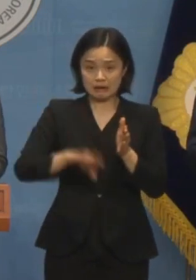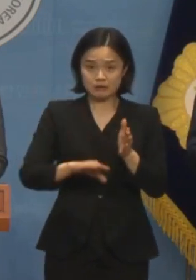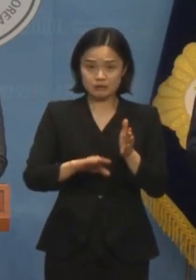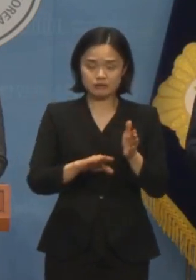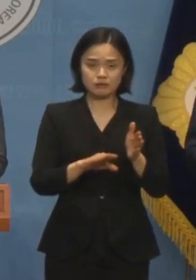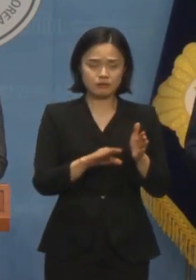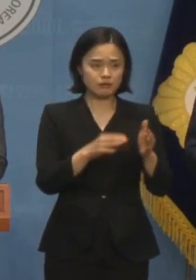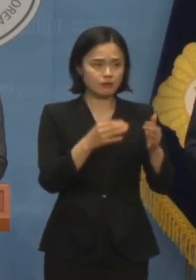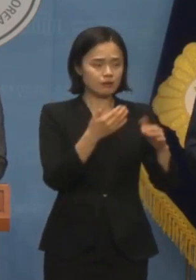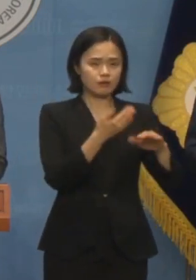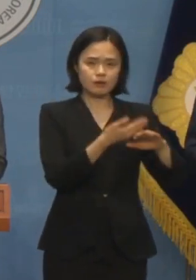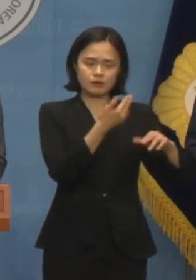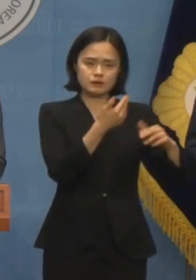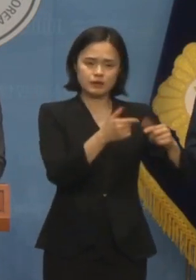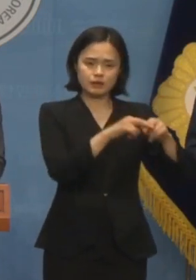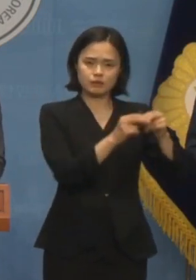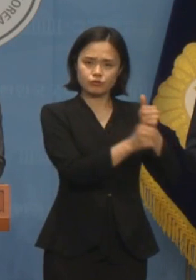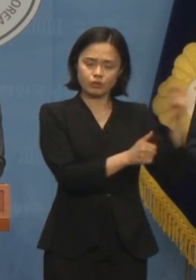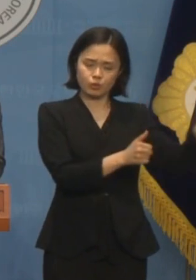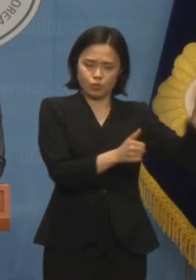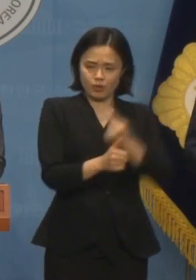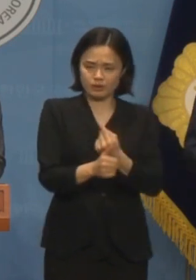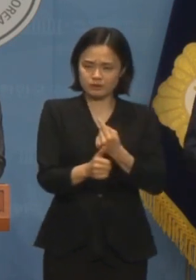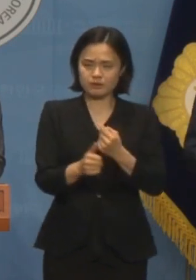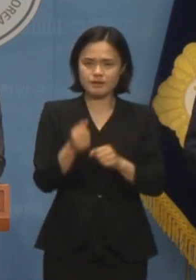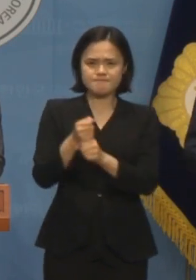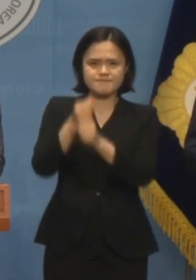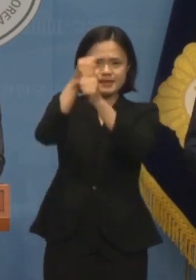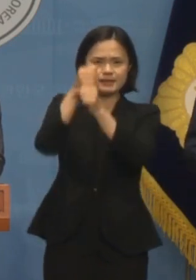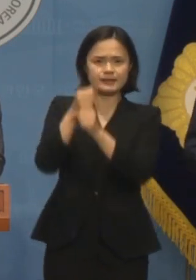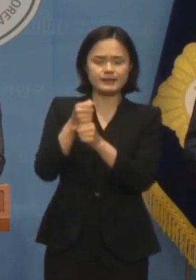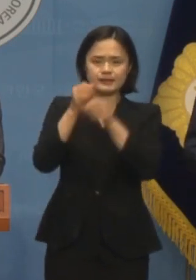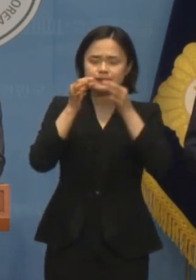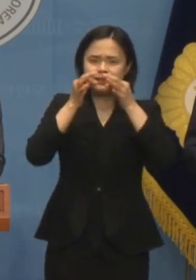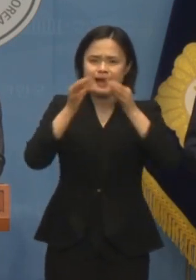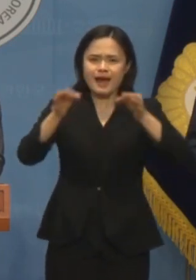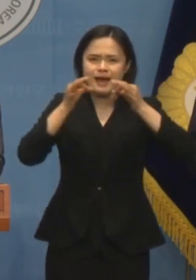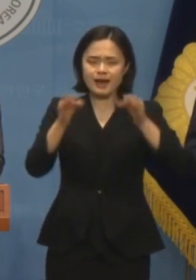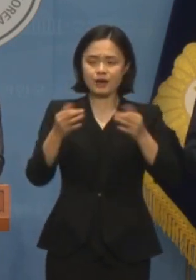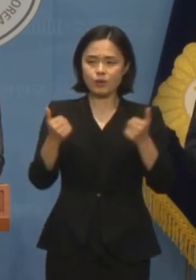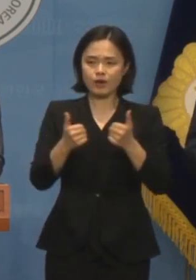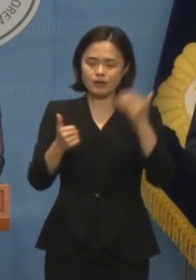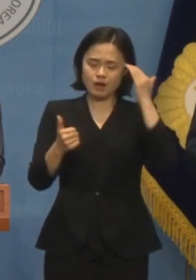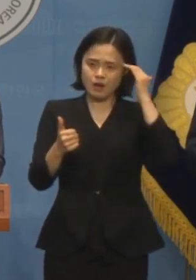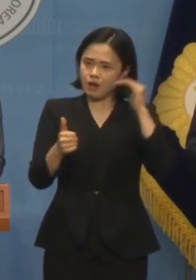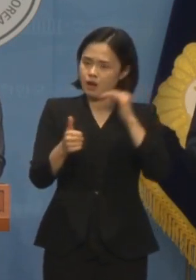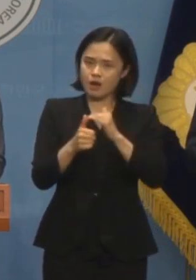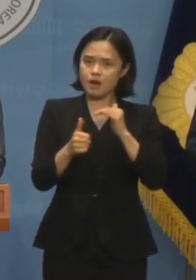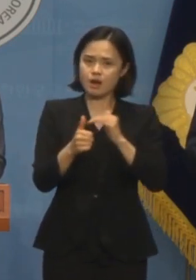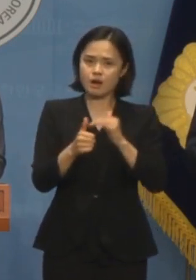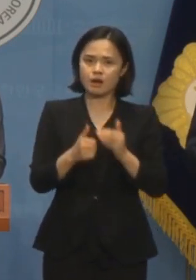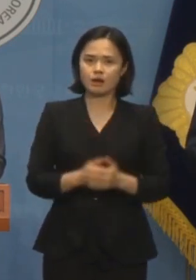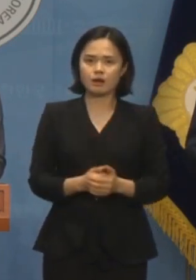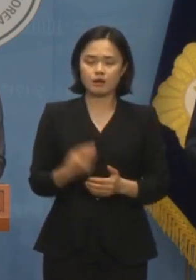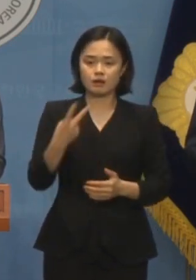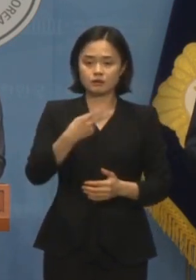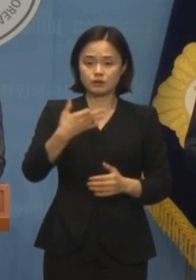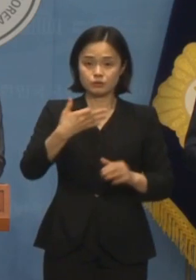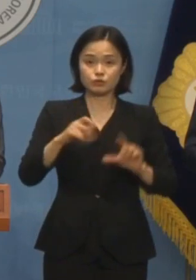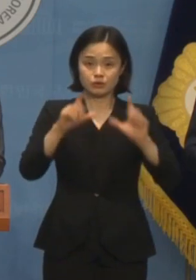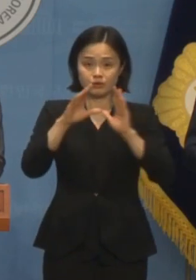하였으며, 밖에서는 고성으로 소란을 피우기도 했습니다. 2019년 나경원 전